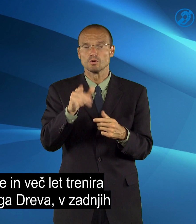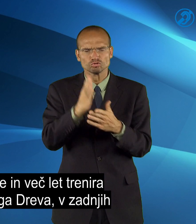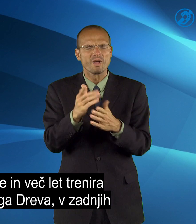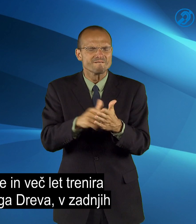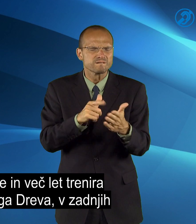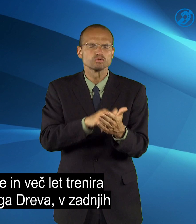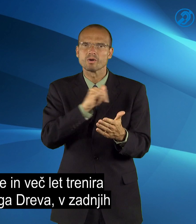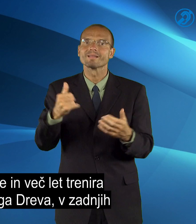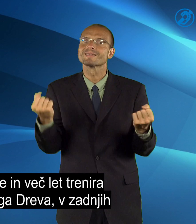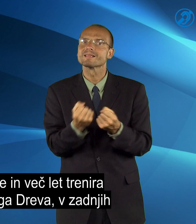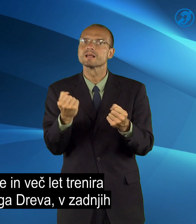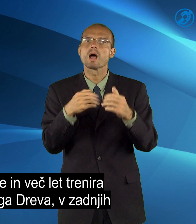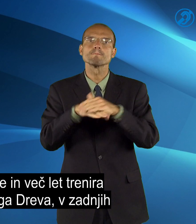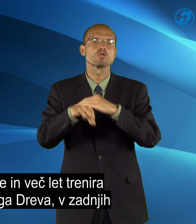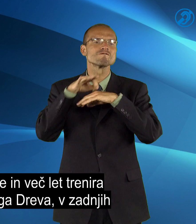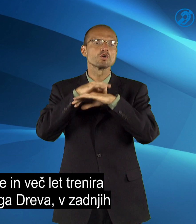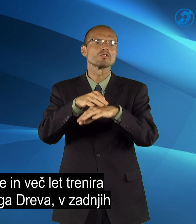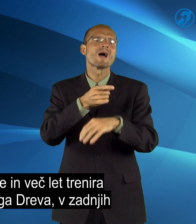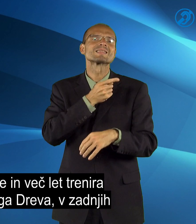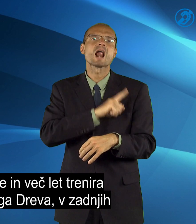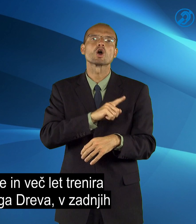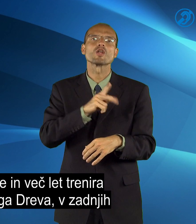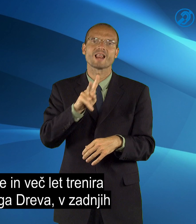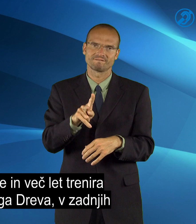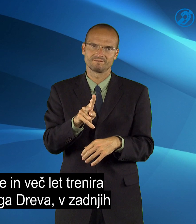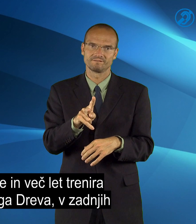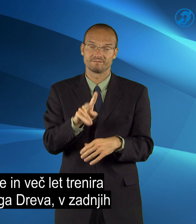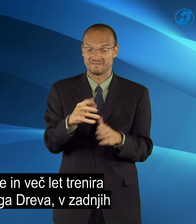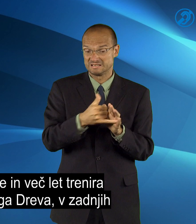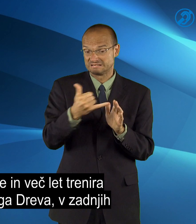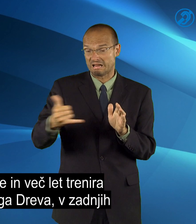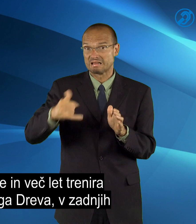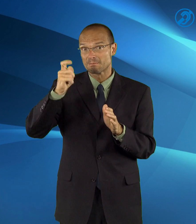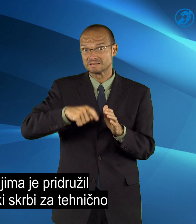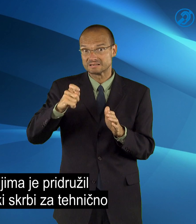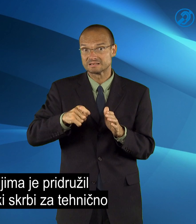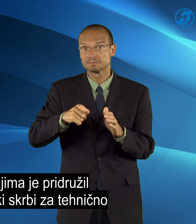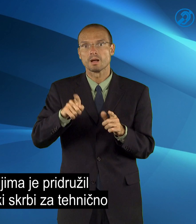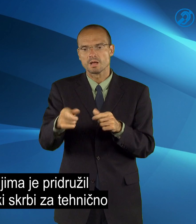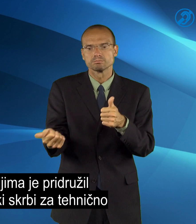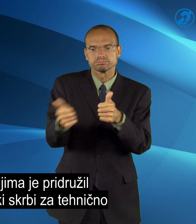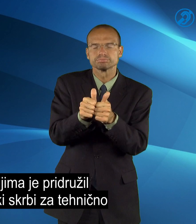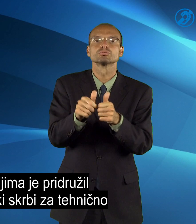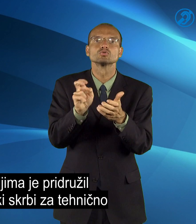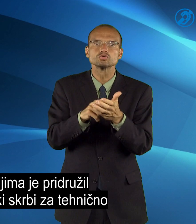zadnjih mesecih pa se jima je pridružil še Rok Tomažič, ki skrbi za tehnično pripravljenost in analizo